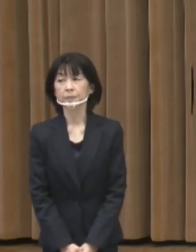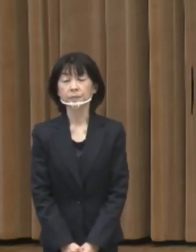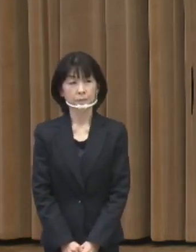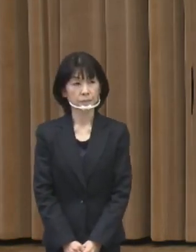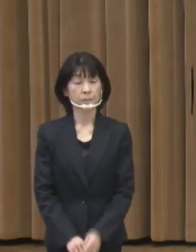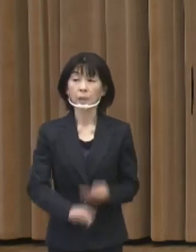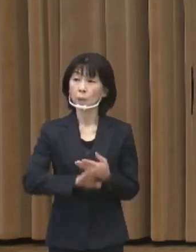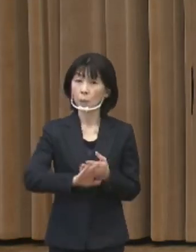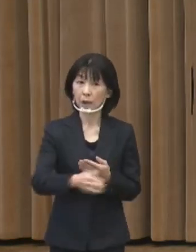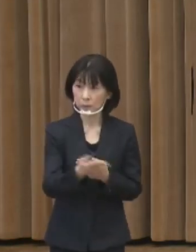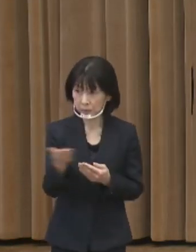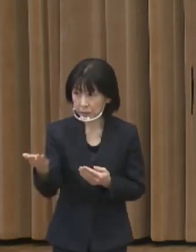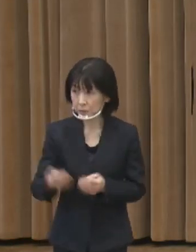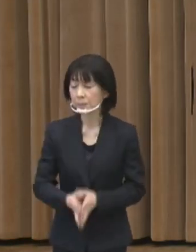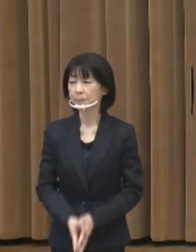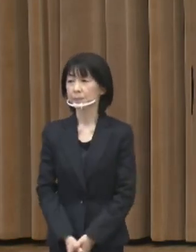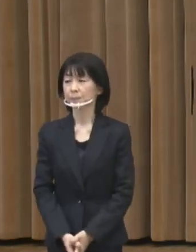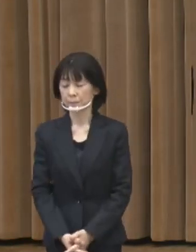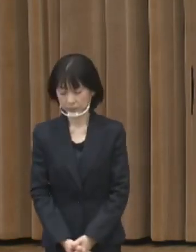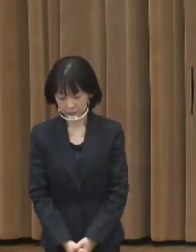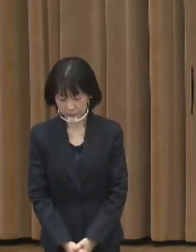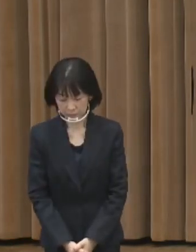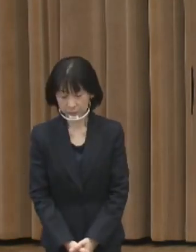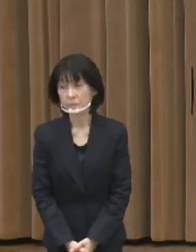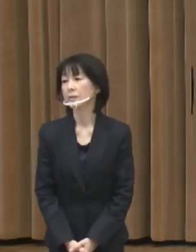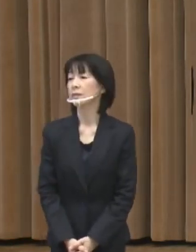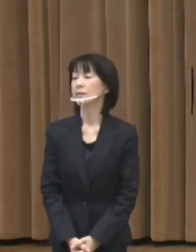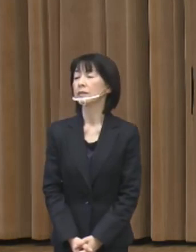他いかがでしょうか。 どうぞ。